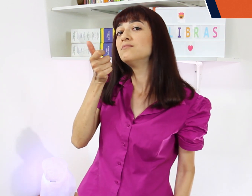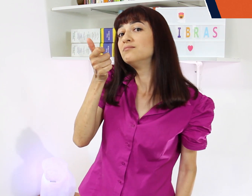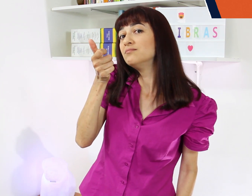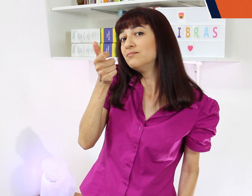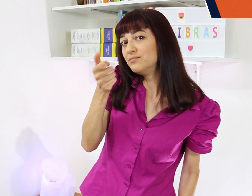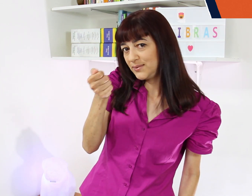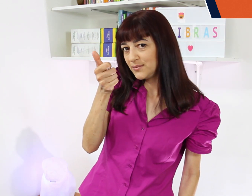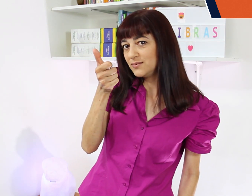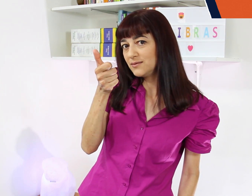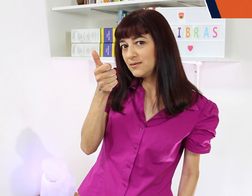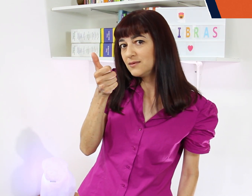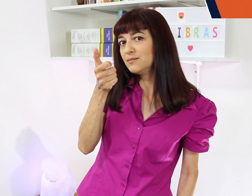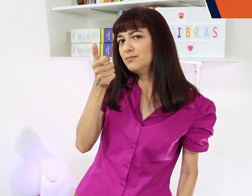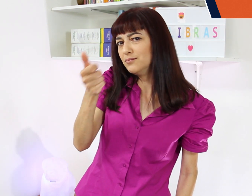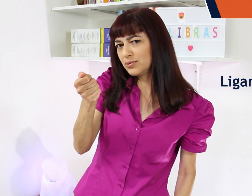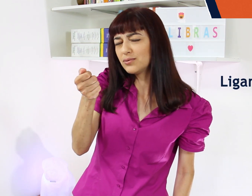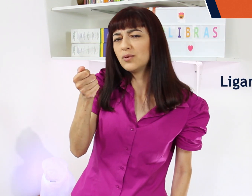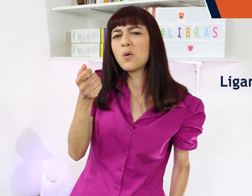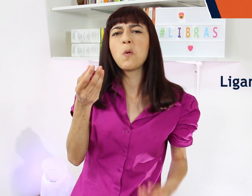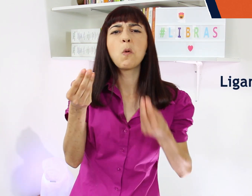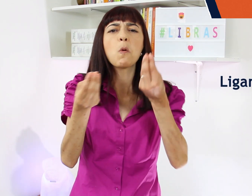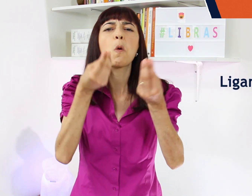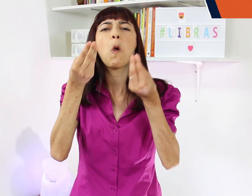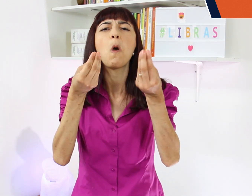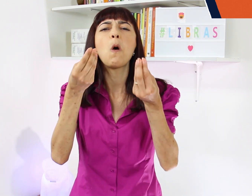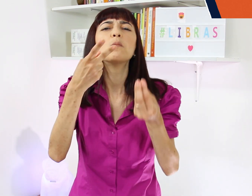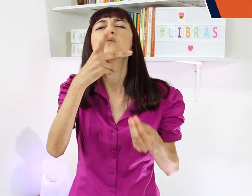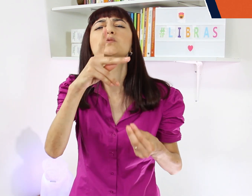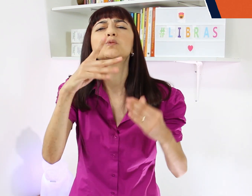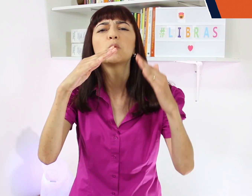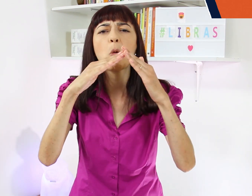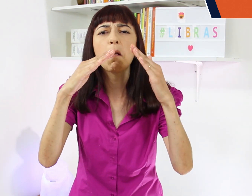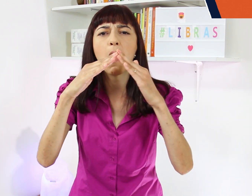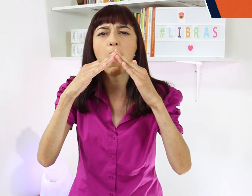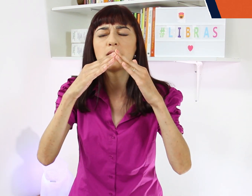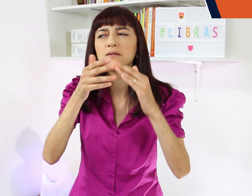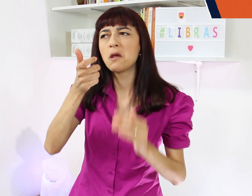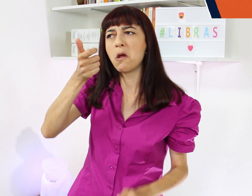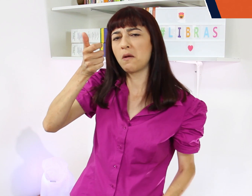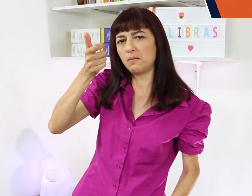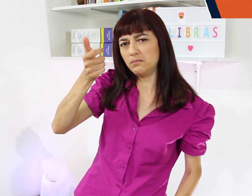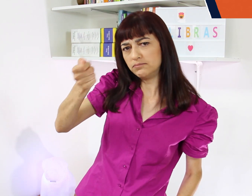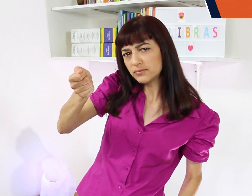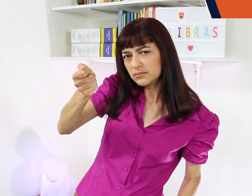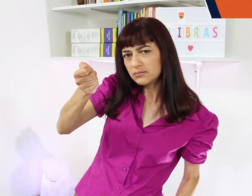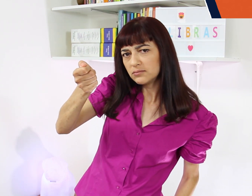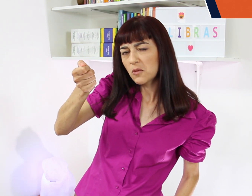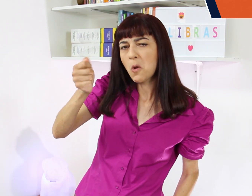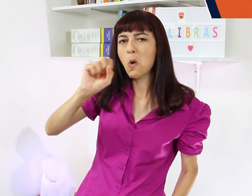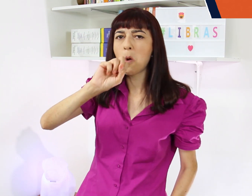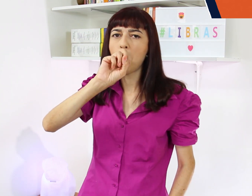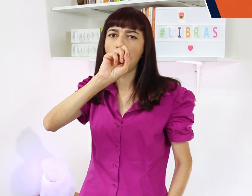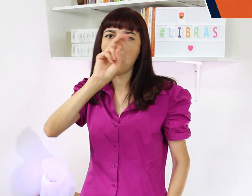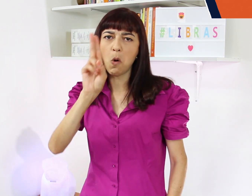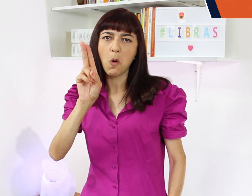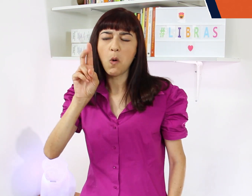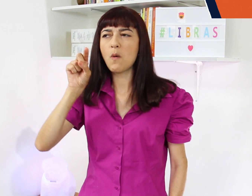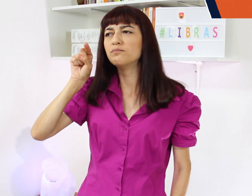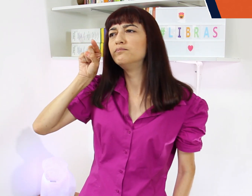Então, eu liguei a TV. Então, como ali que você liga a TV na sua casa? É dessa forma no controle remoto ou você